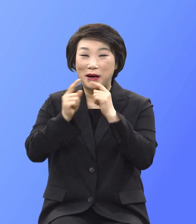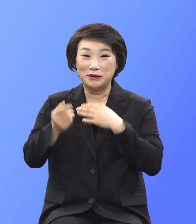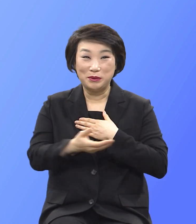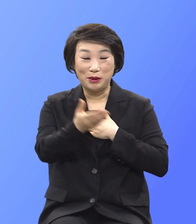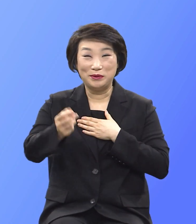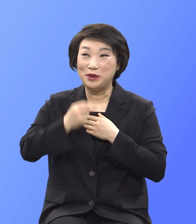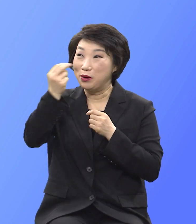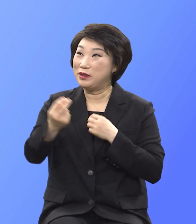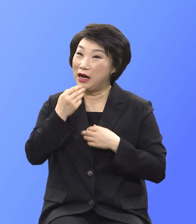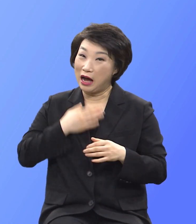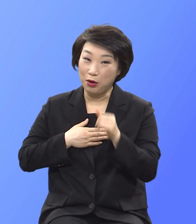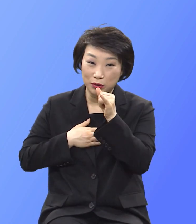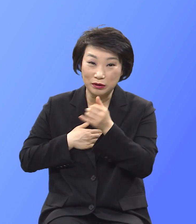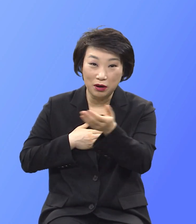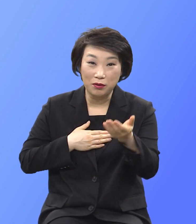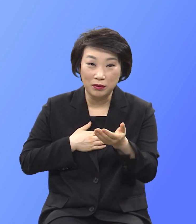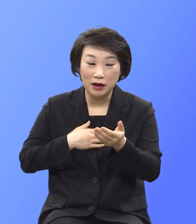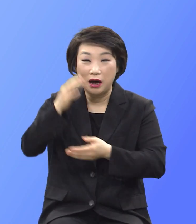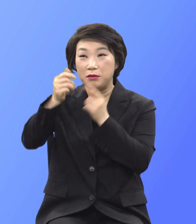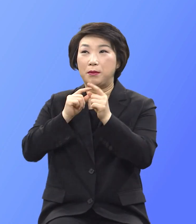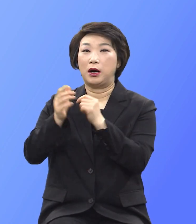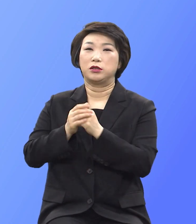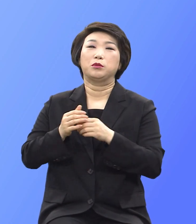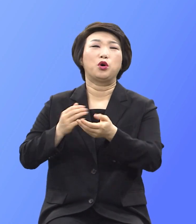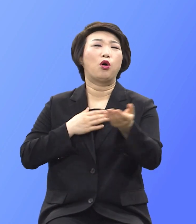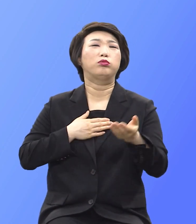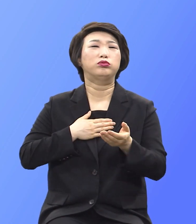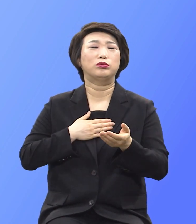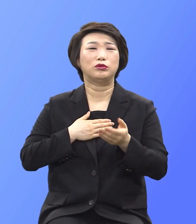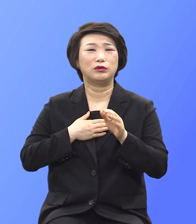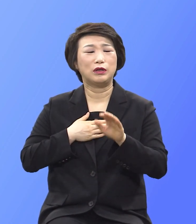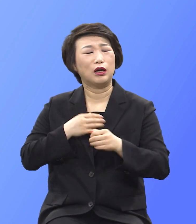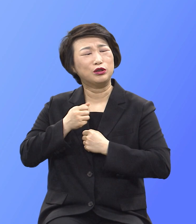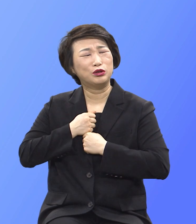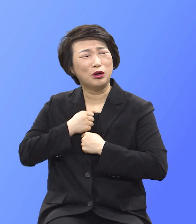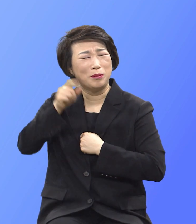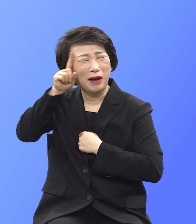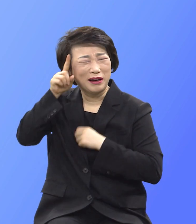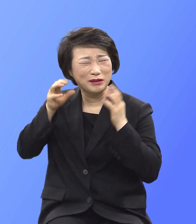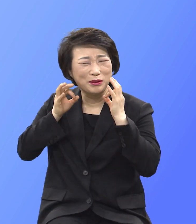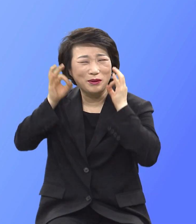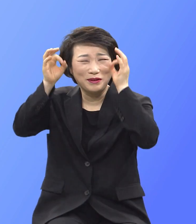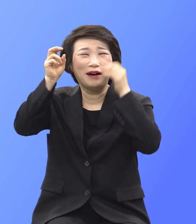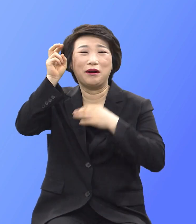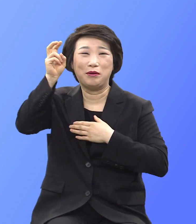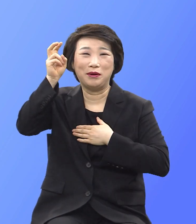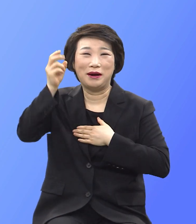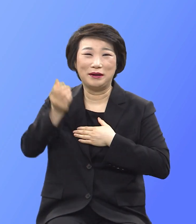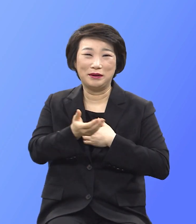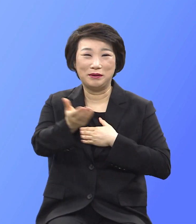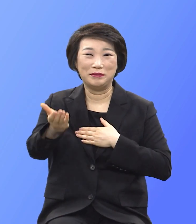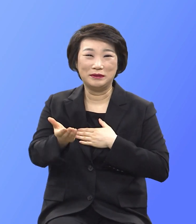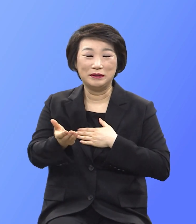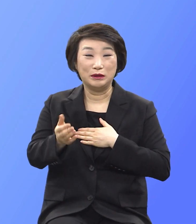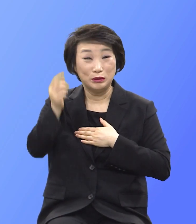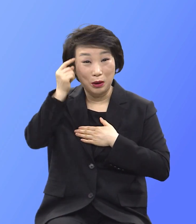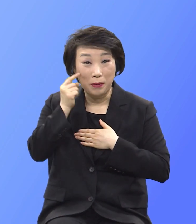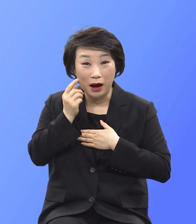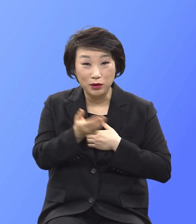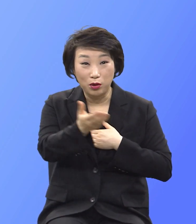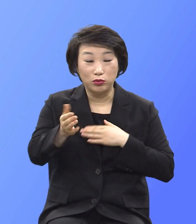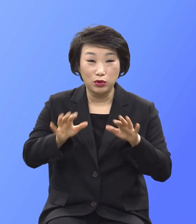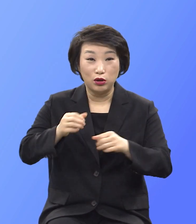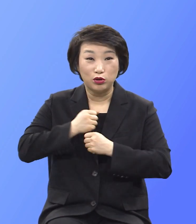말씀을 영생으로 알면 하나님 말씀을 얼마나 지키려고 몸부림치고 있어요.